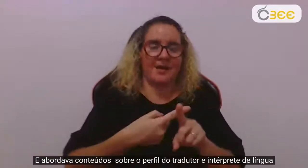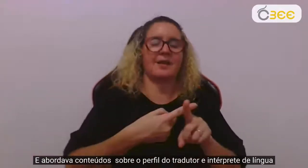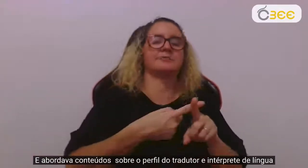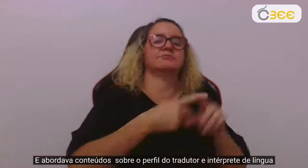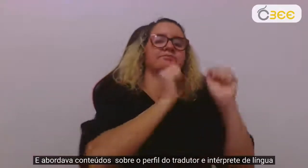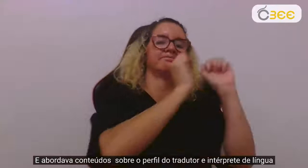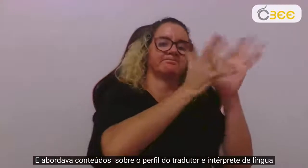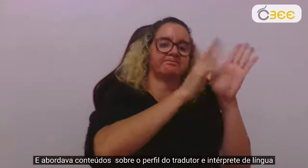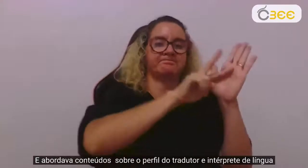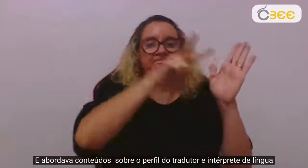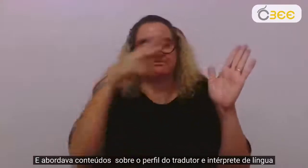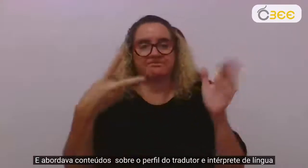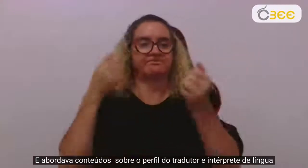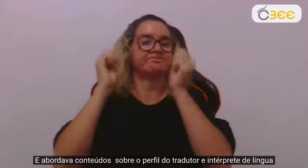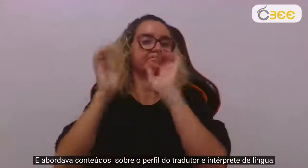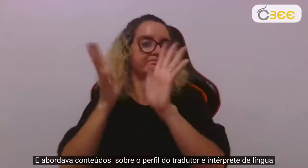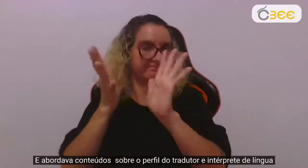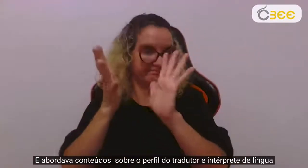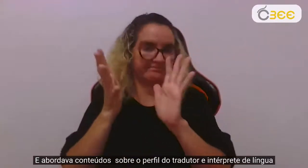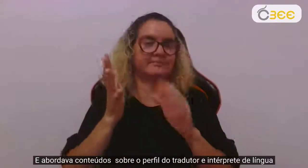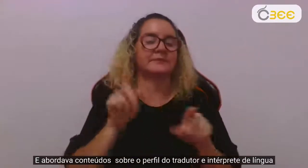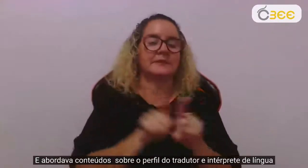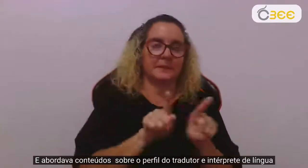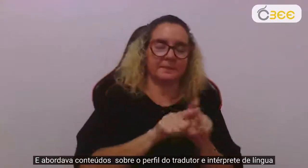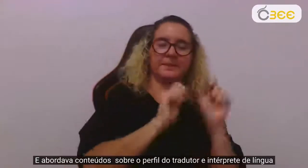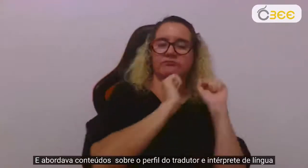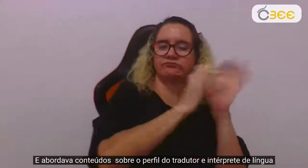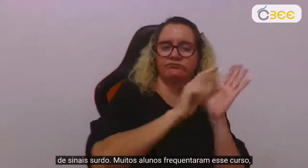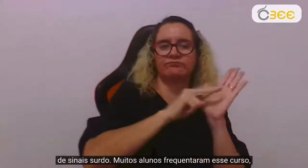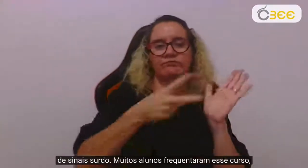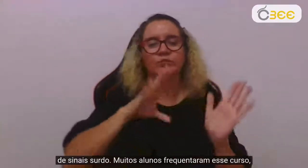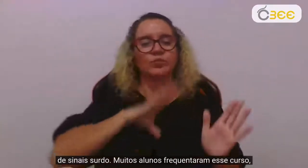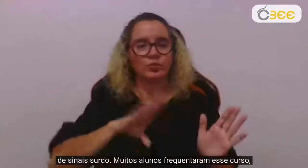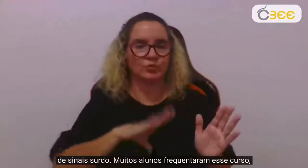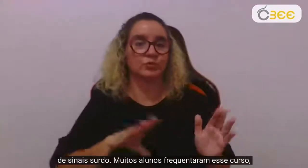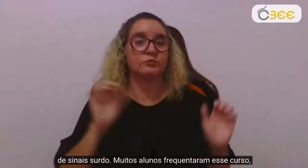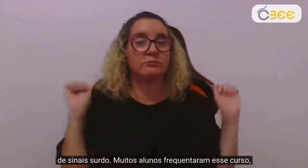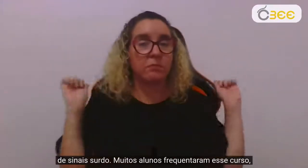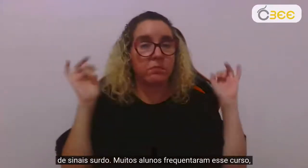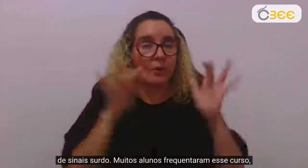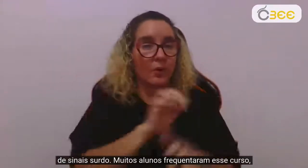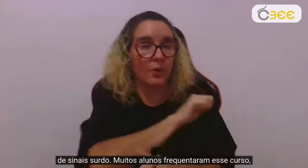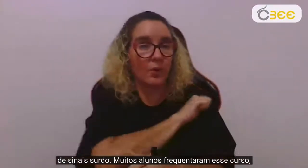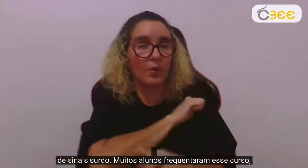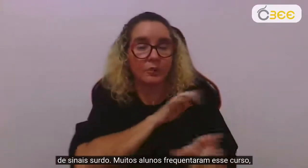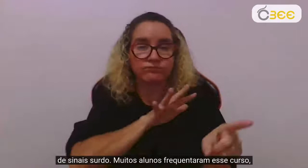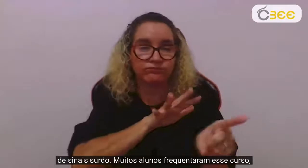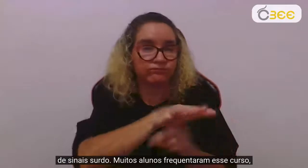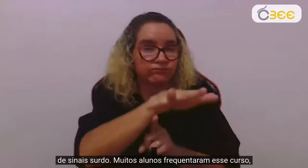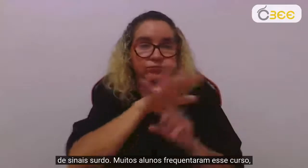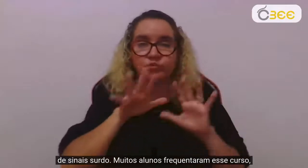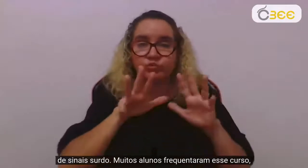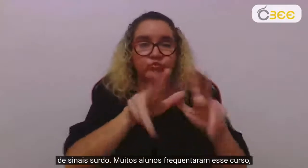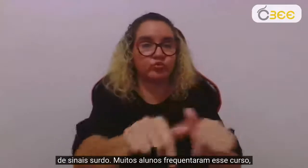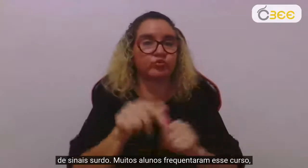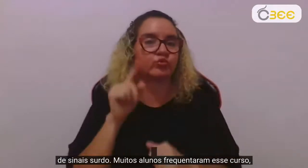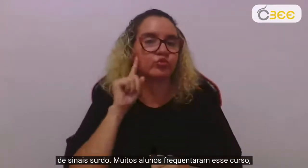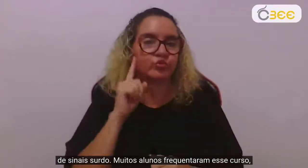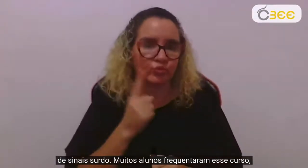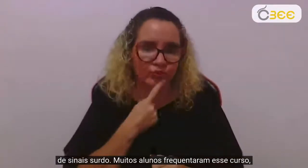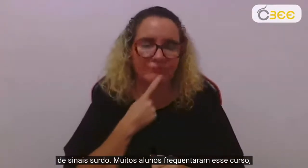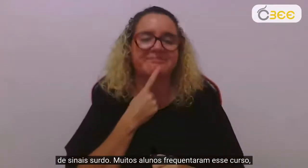sobre o perfil do tradutor-intérprete de língua de sinais surdo. Muitos